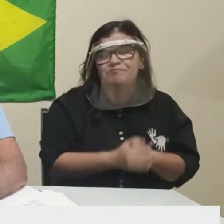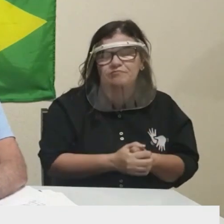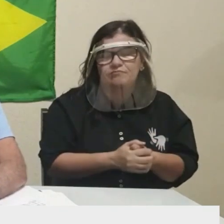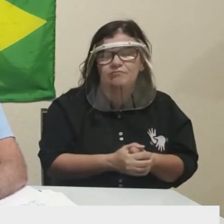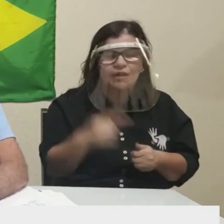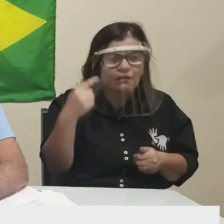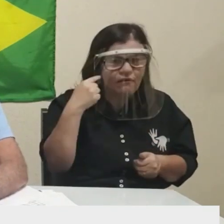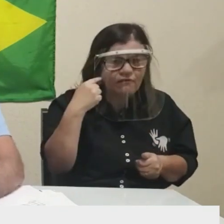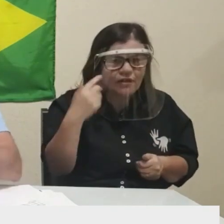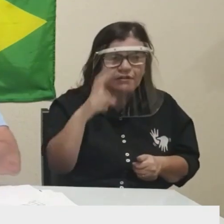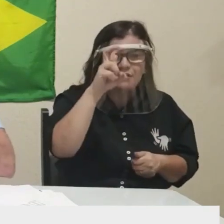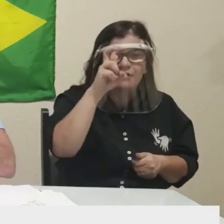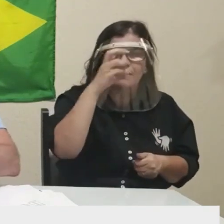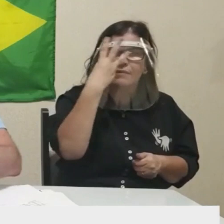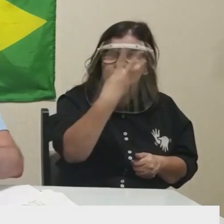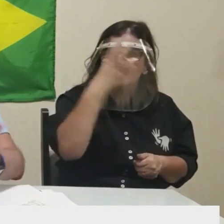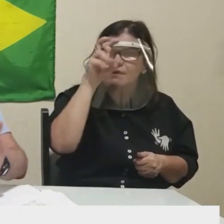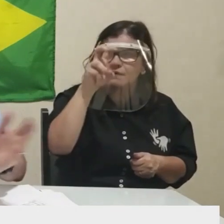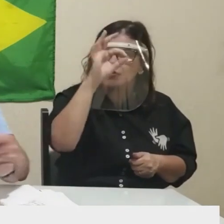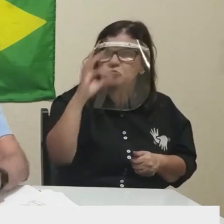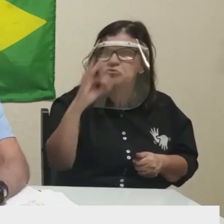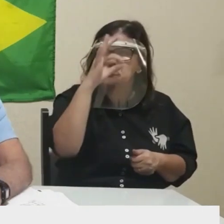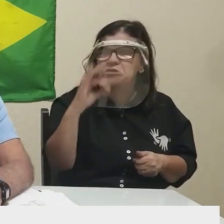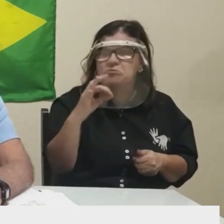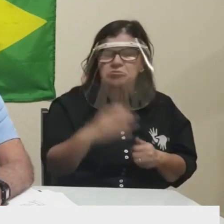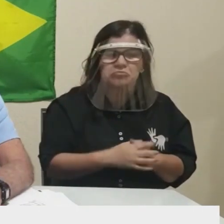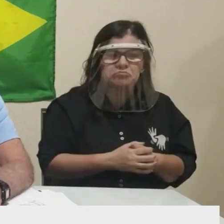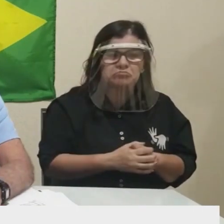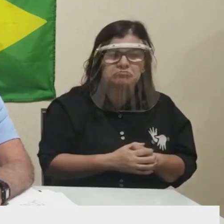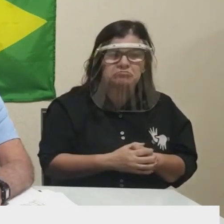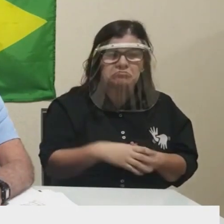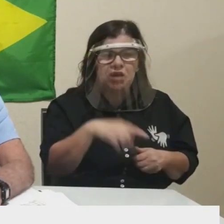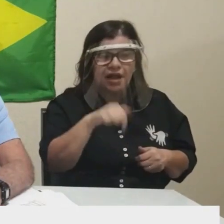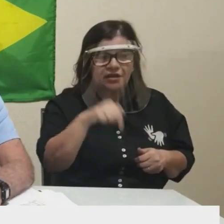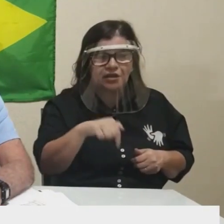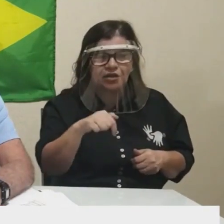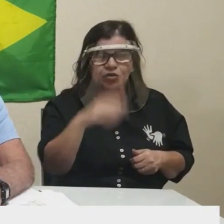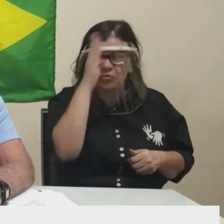pulverizações por ano. No Brasil aqui, tem um pessoal aqui, eu acho que umas 8, é isso?